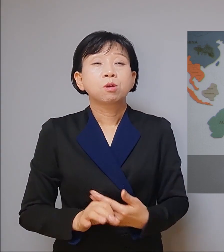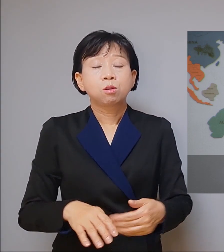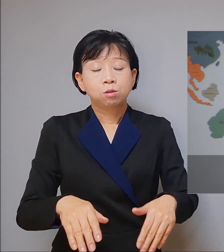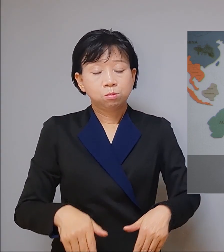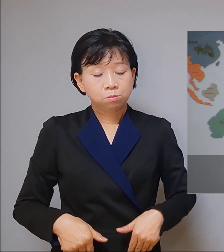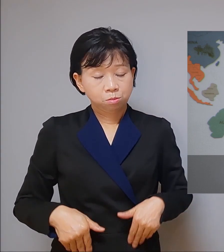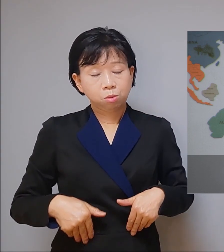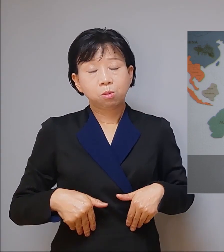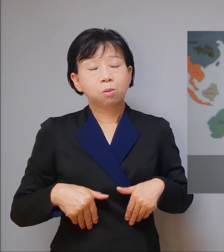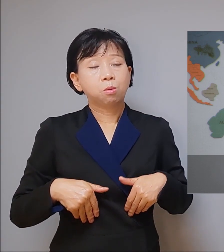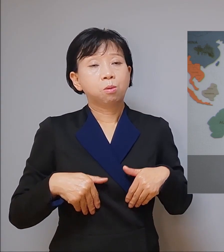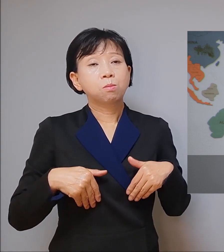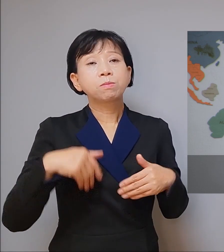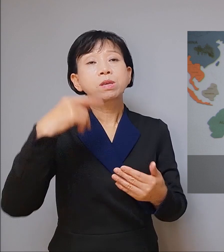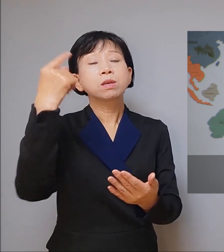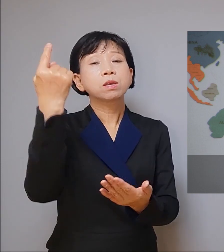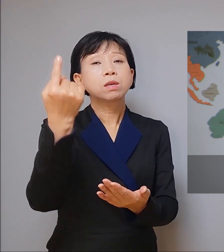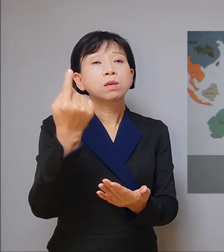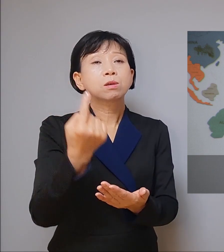가면